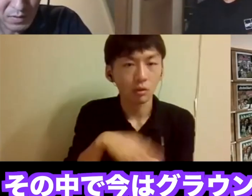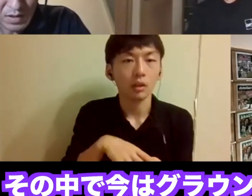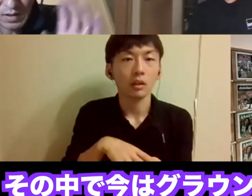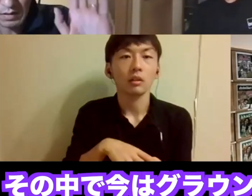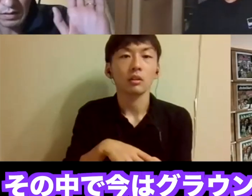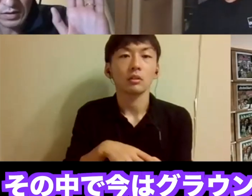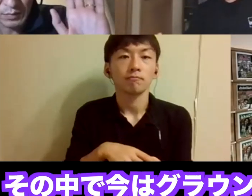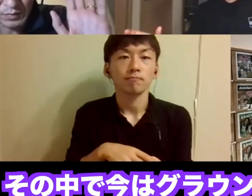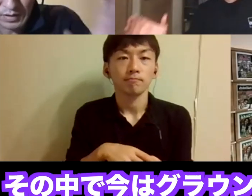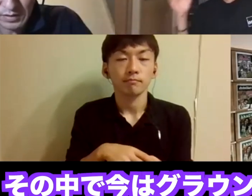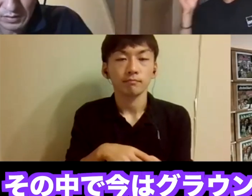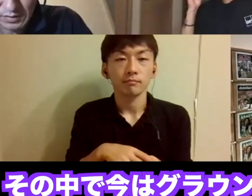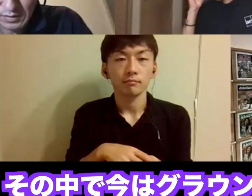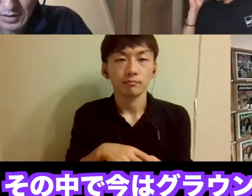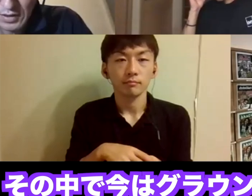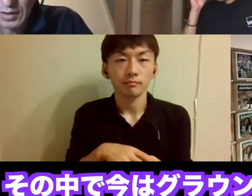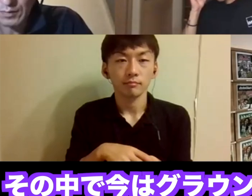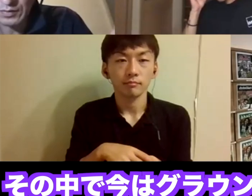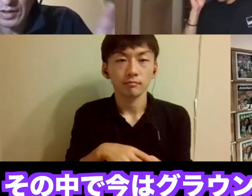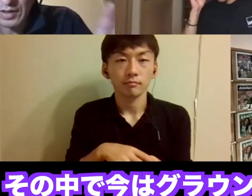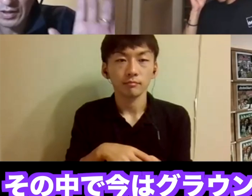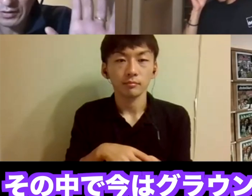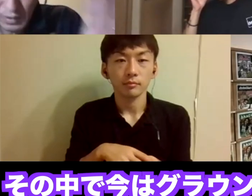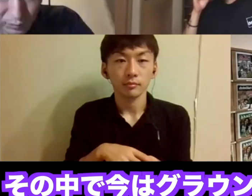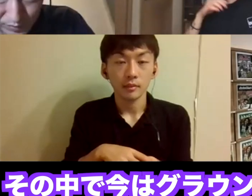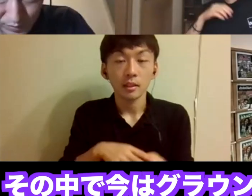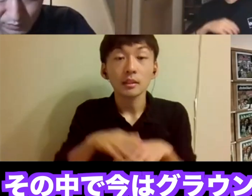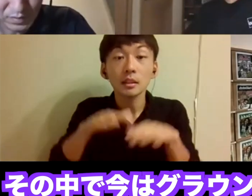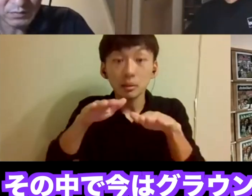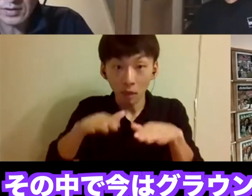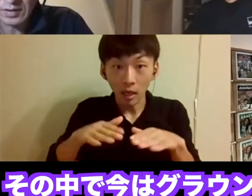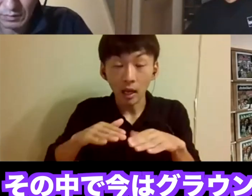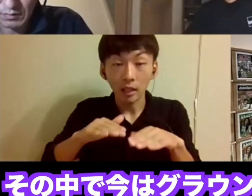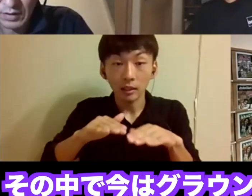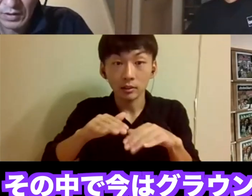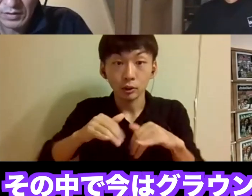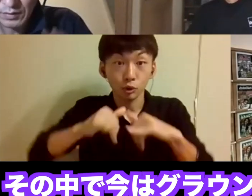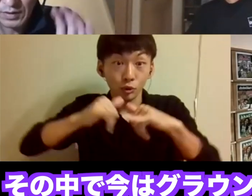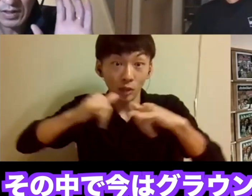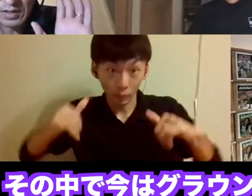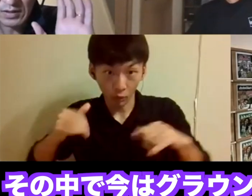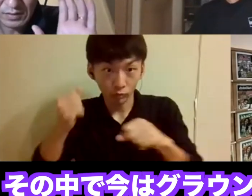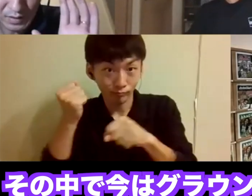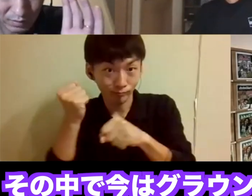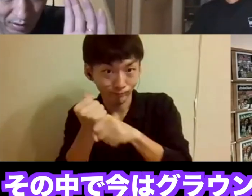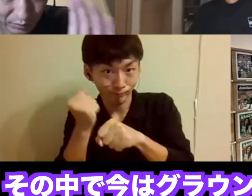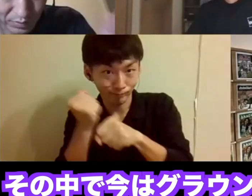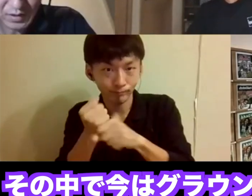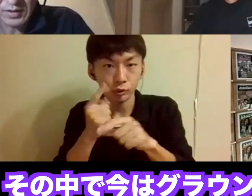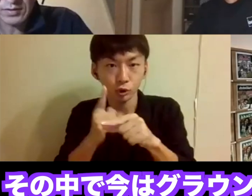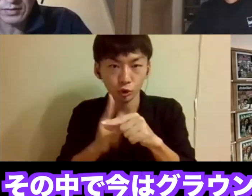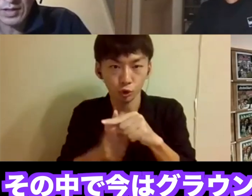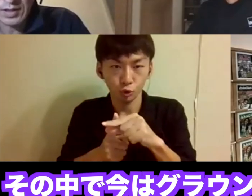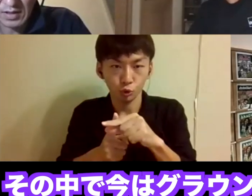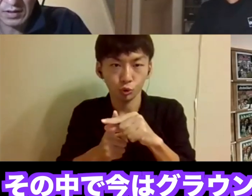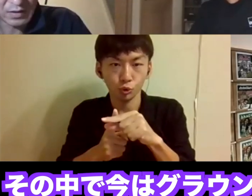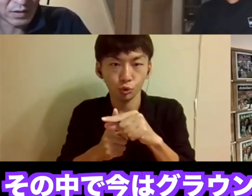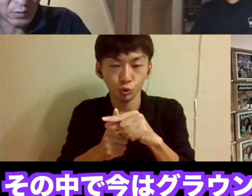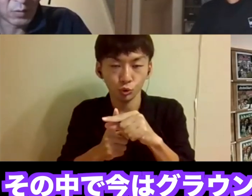実は僕らですスタジアムグラウンドを作ってるんですけどそれがあと一ヶ月ぐらいでオープンに